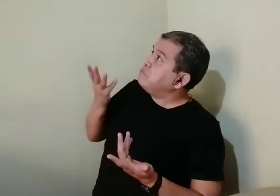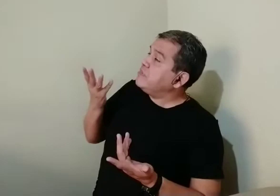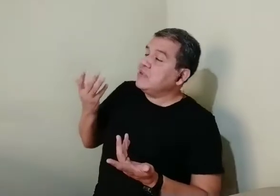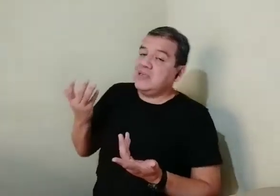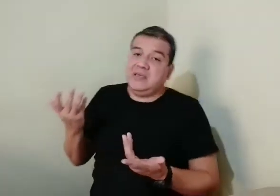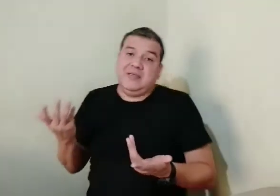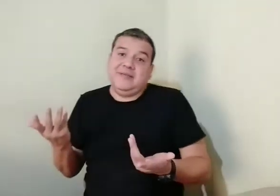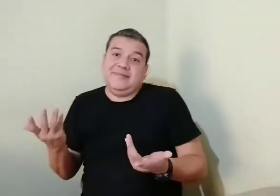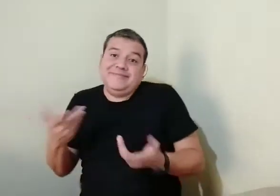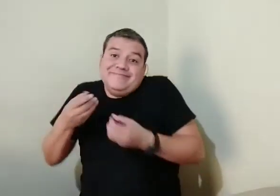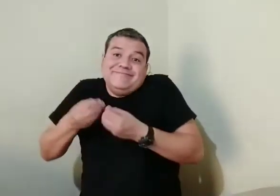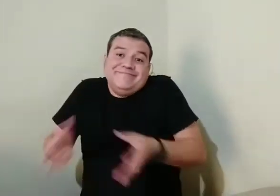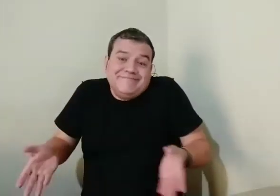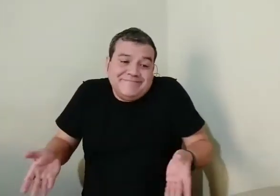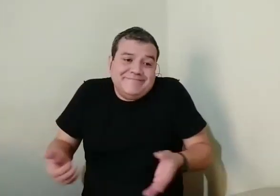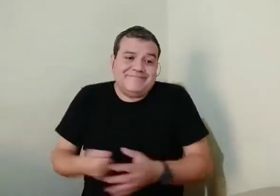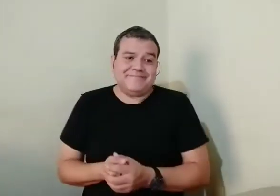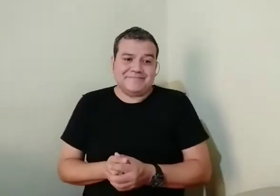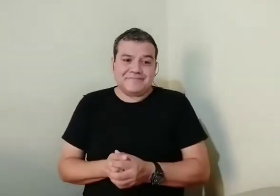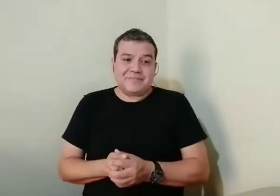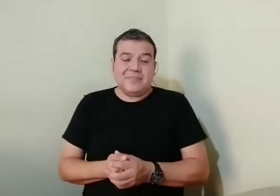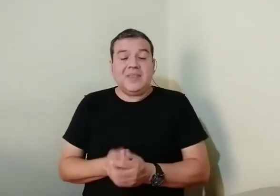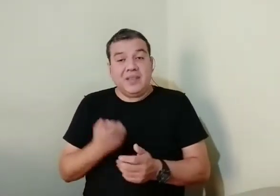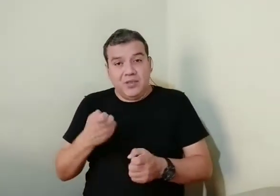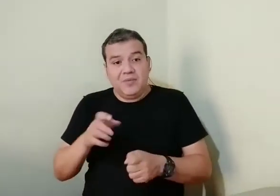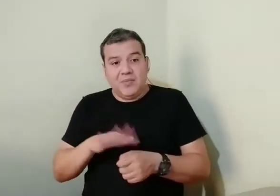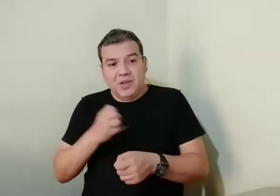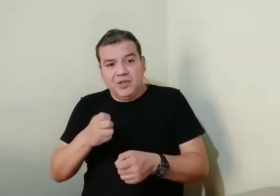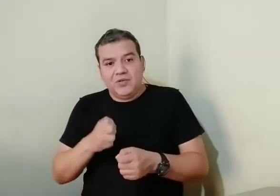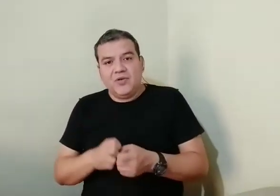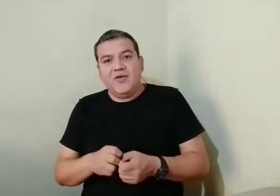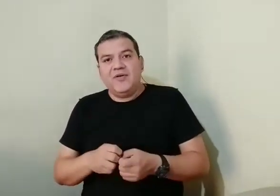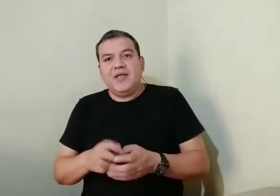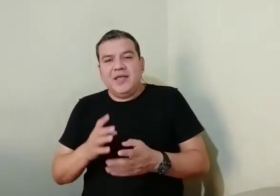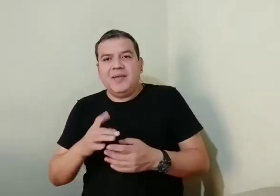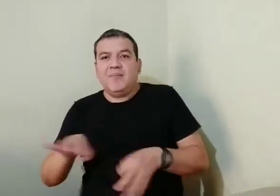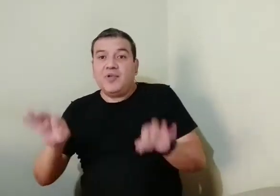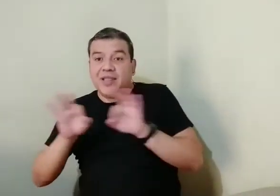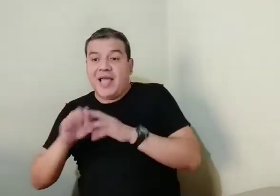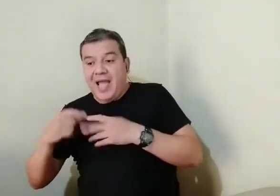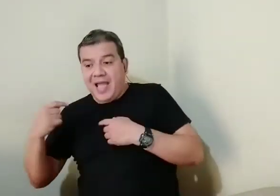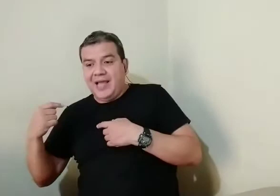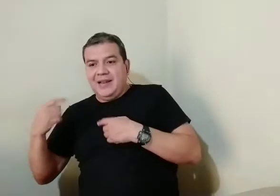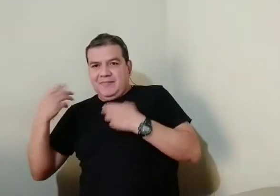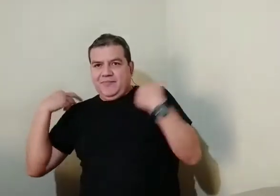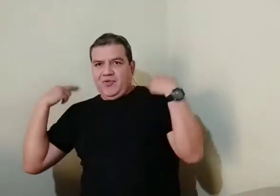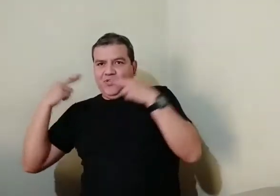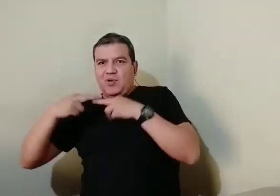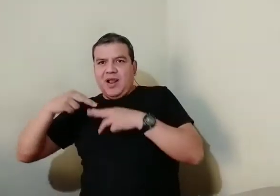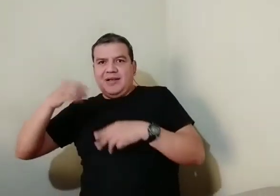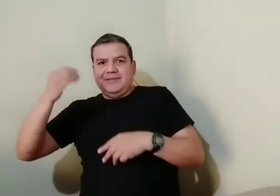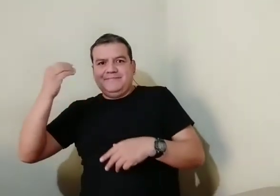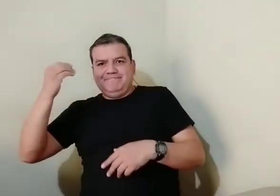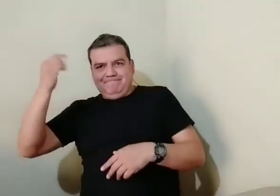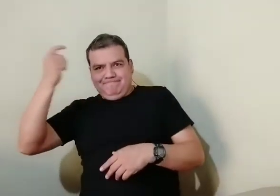que lo formarán y le darán sentido a su vida. Es importante